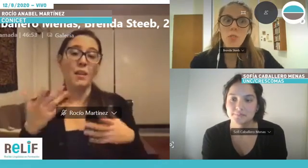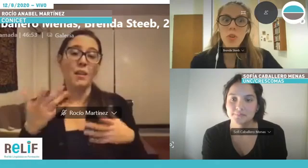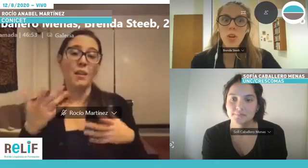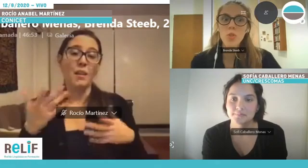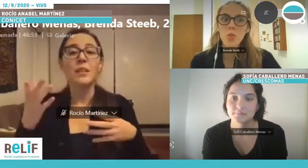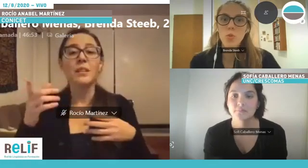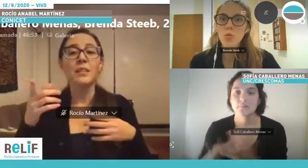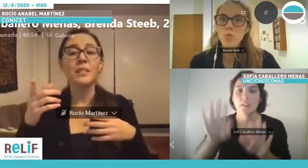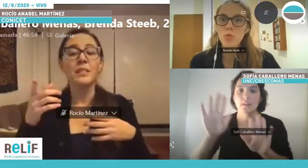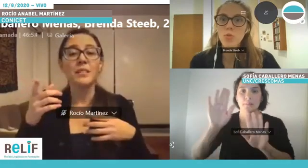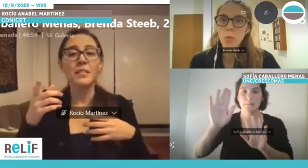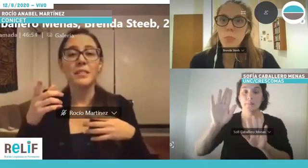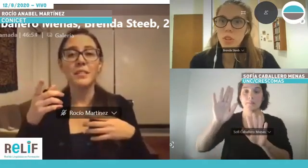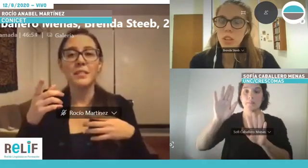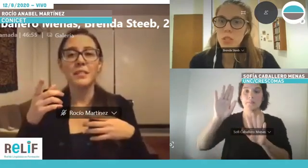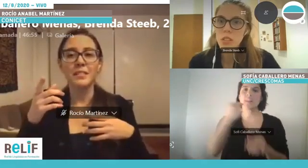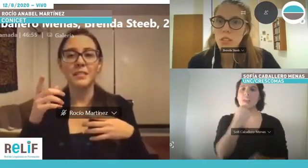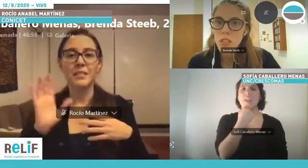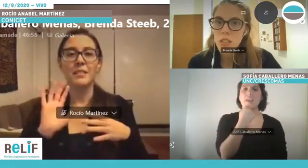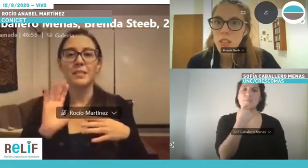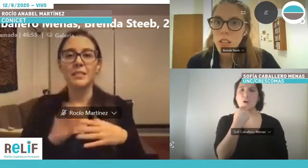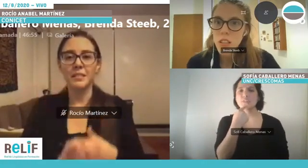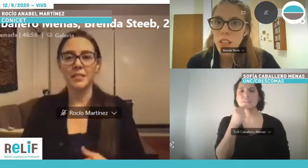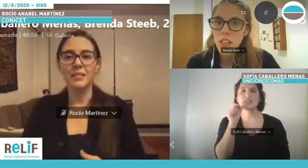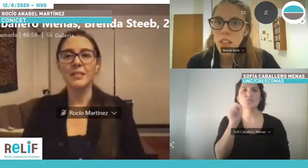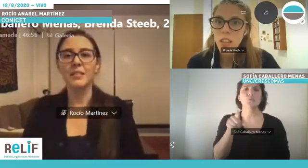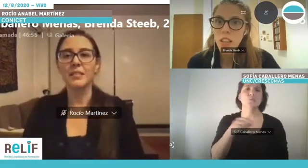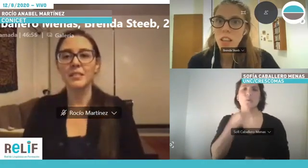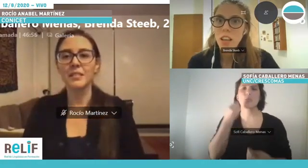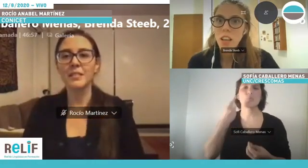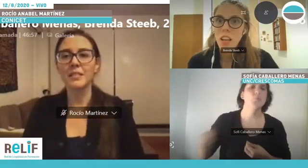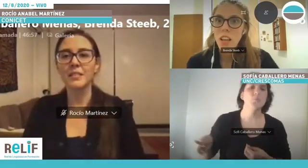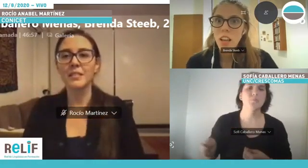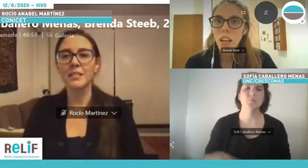¿Y cuáles fueron tus hipótesis?